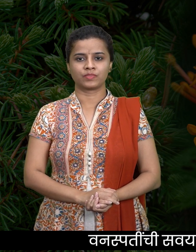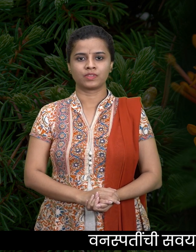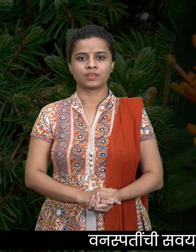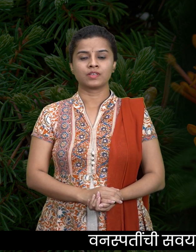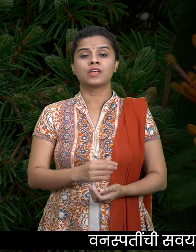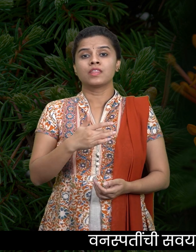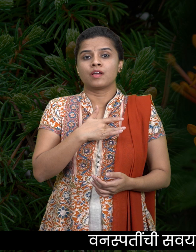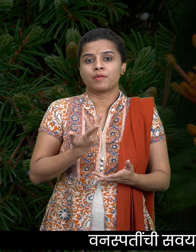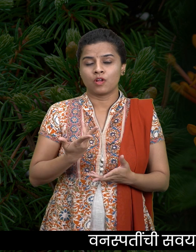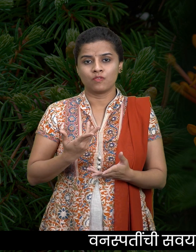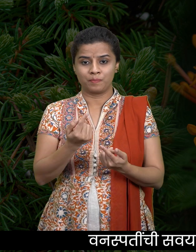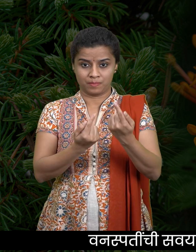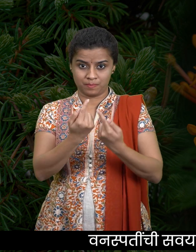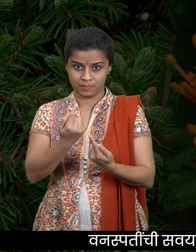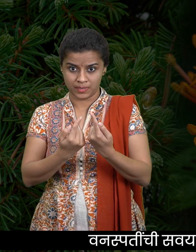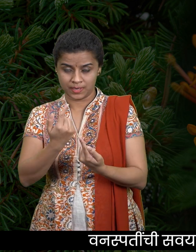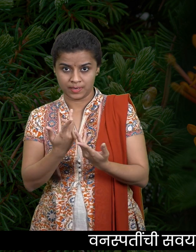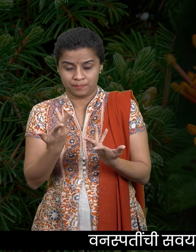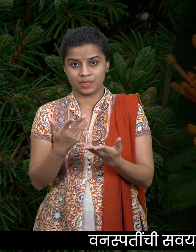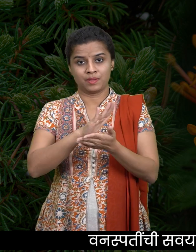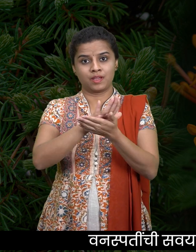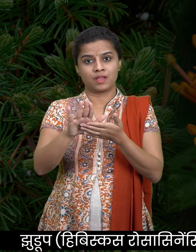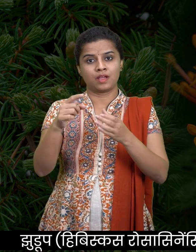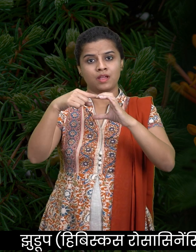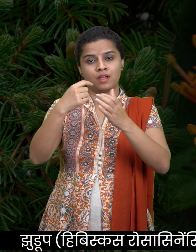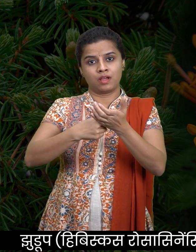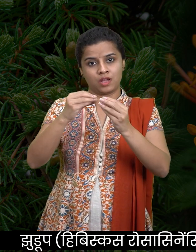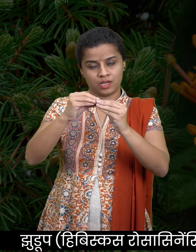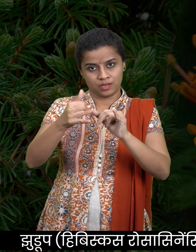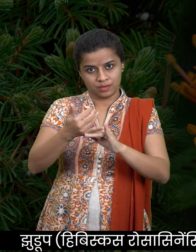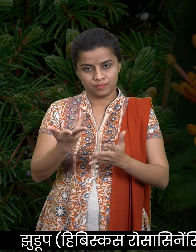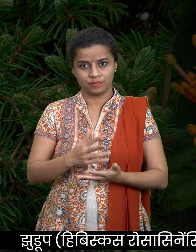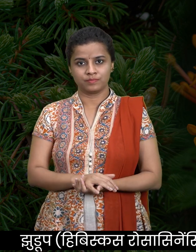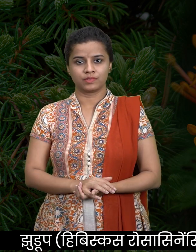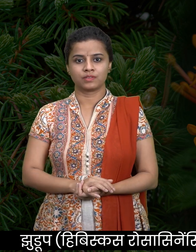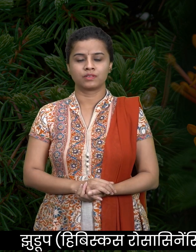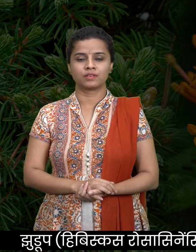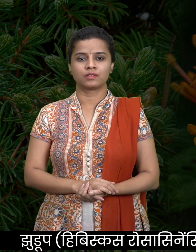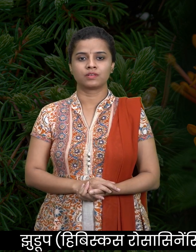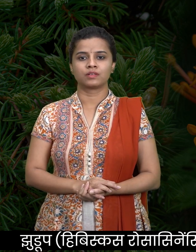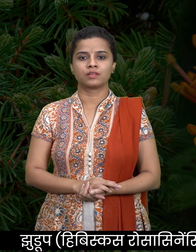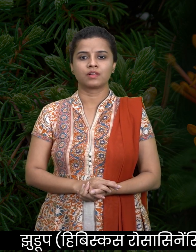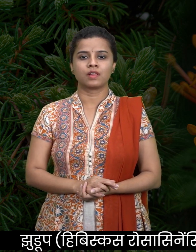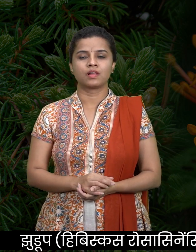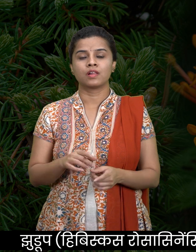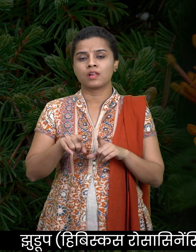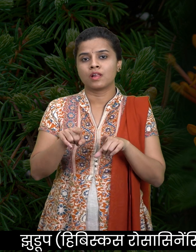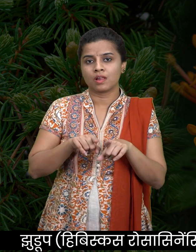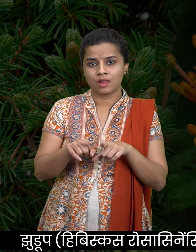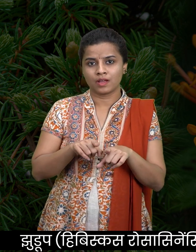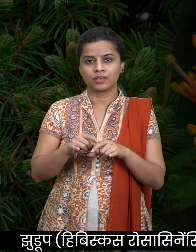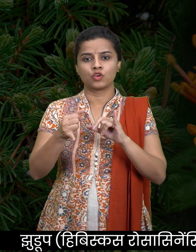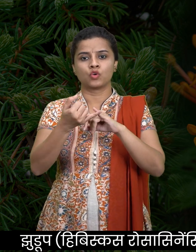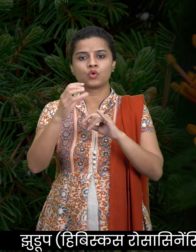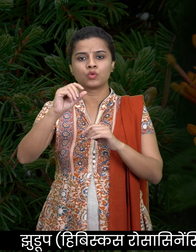वनस्पतींची सवय औषधी वनस्पती सोलॅनम मेलोन्जेना, झुडूप हिबिस्कस रोसायसिनेन्सिस आणि झाड